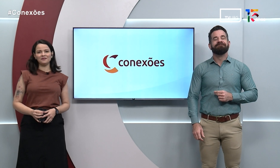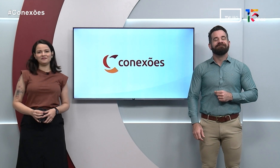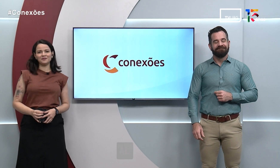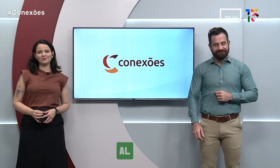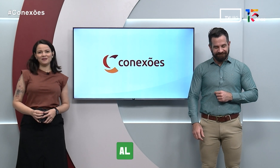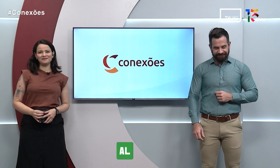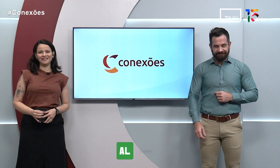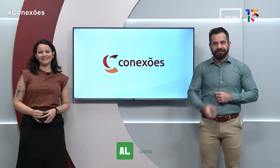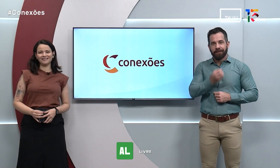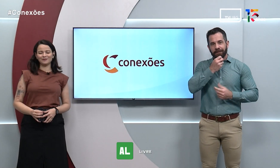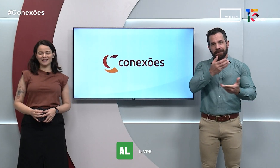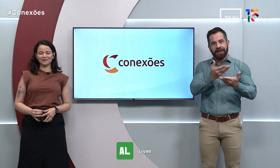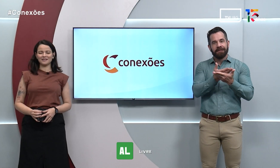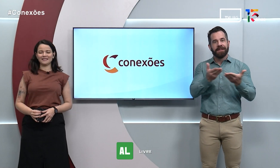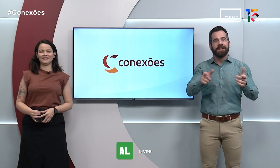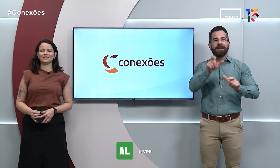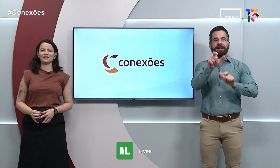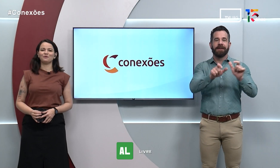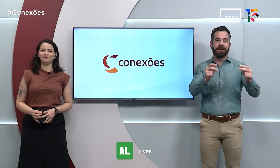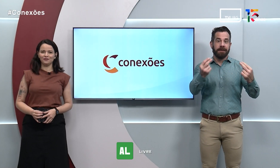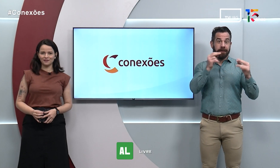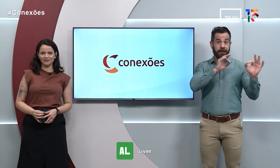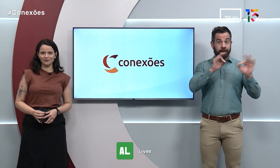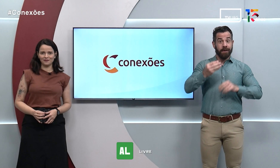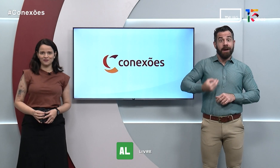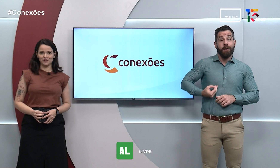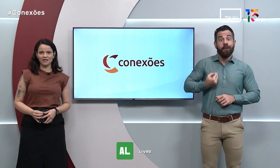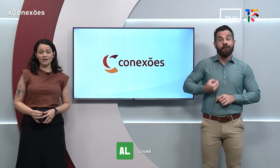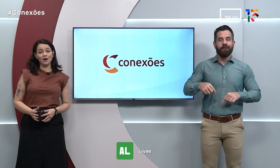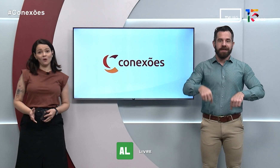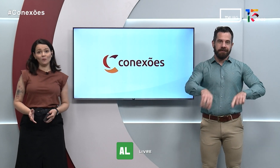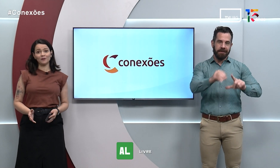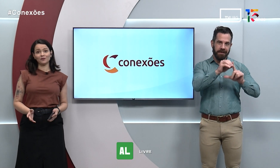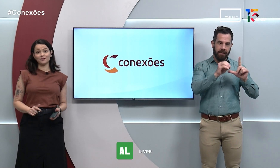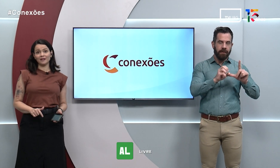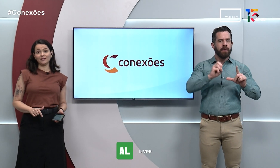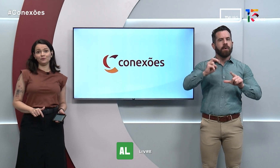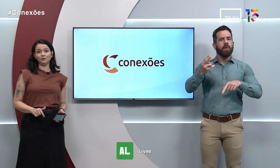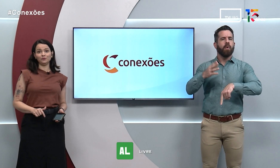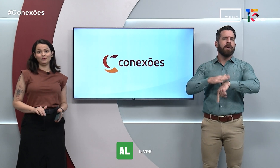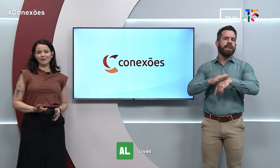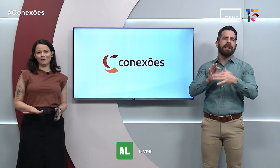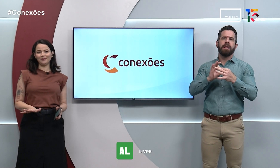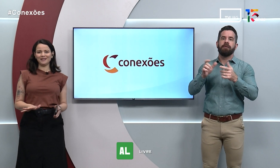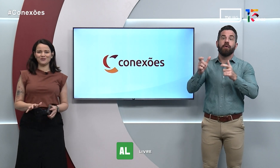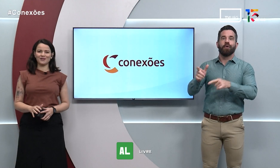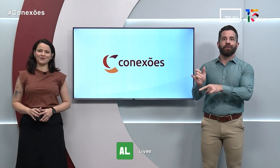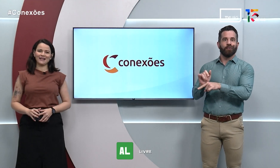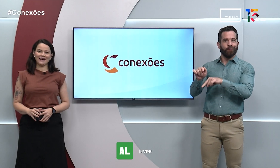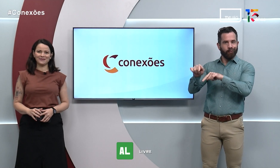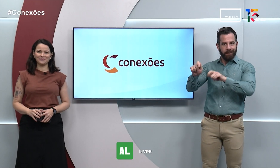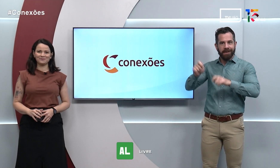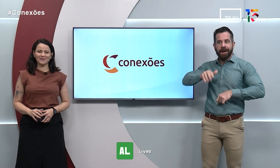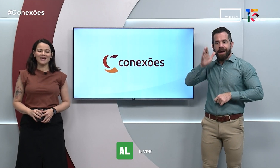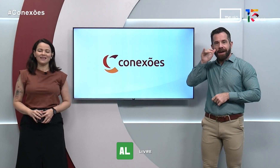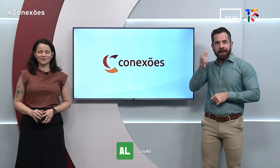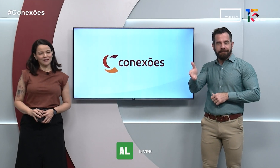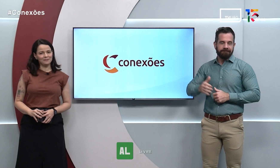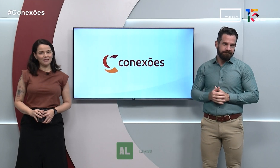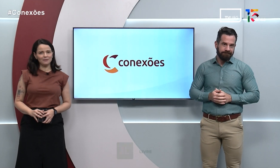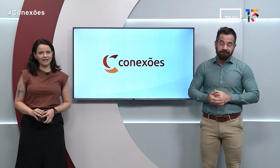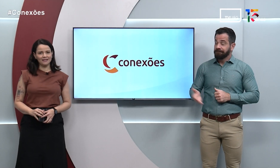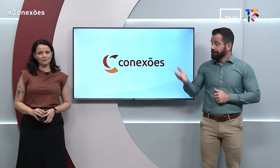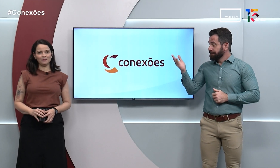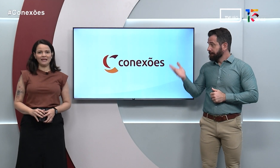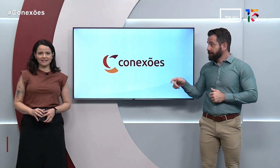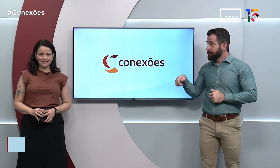Seja bem-vindo e bem-vinda, você que nos assiste ao vivo na TV UFG ou pelo nosso canal no YouTube em qualquer dia e horário. Eu sou a